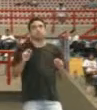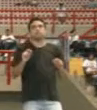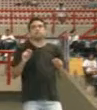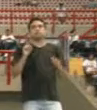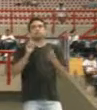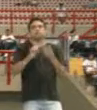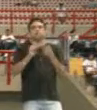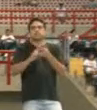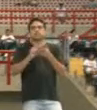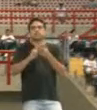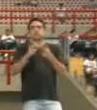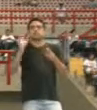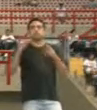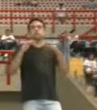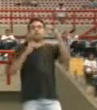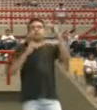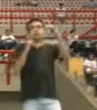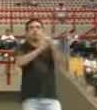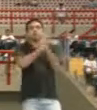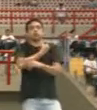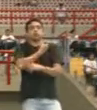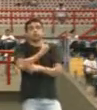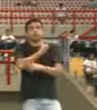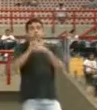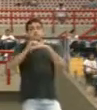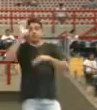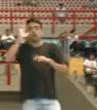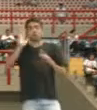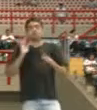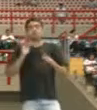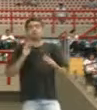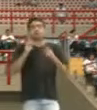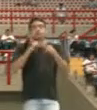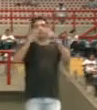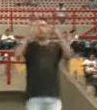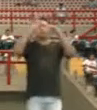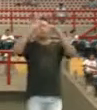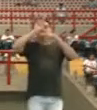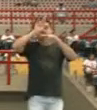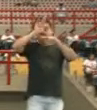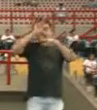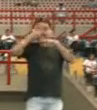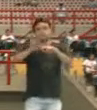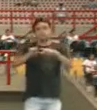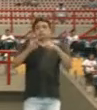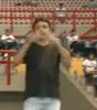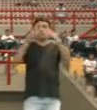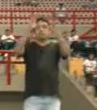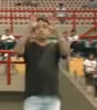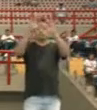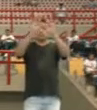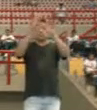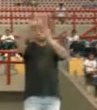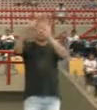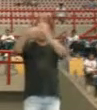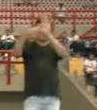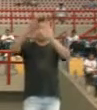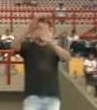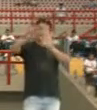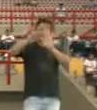o aluno começa com a nota máxima. Olhe para mim. Aí ele vai errando e perdendo, errando e perdendo, errando e